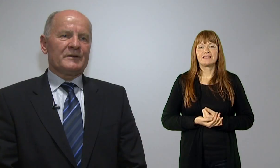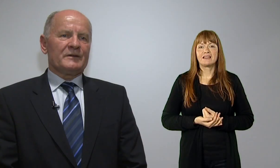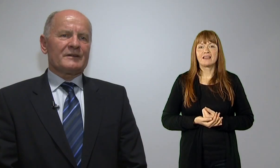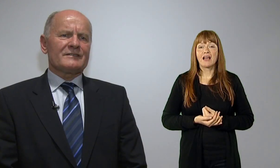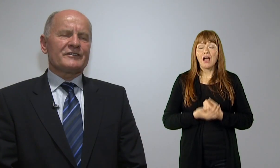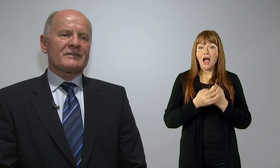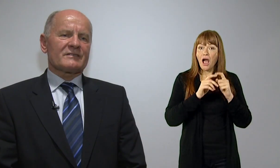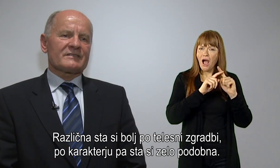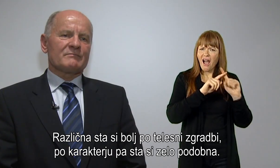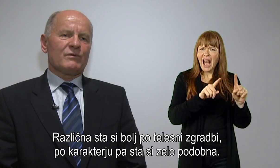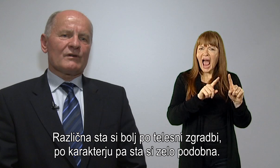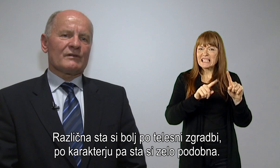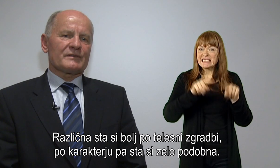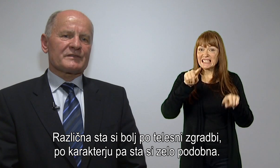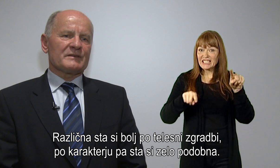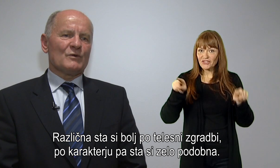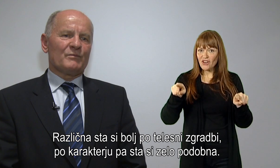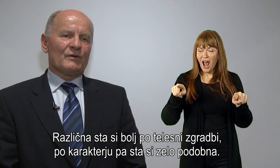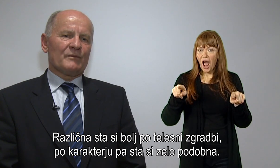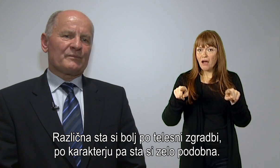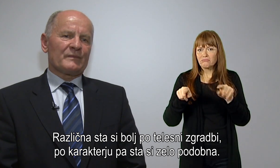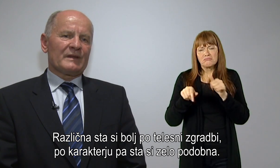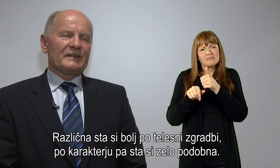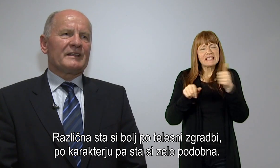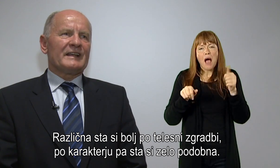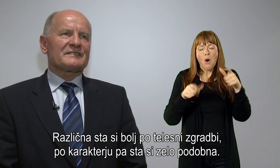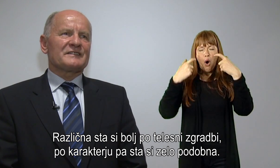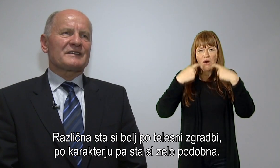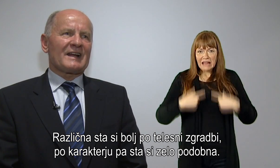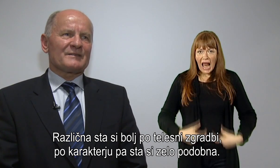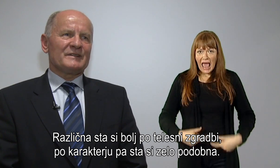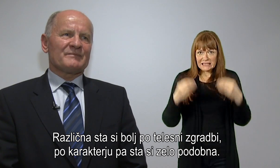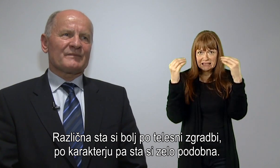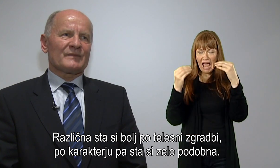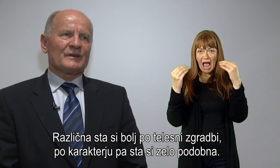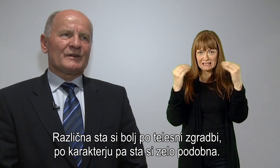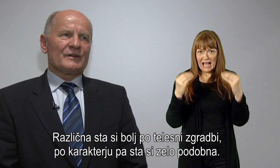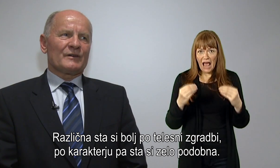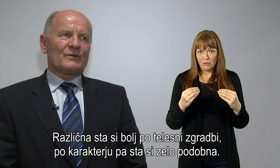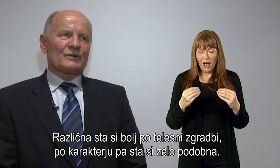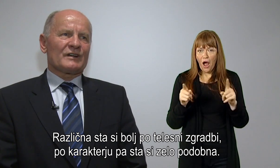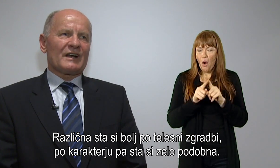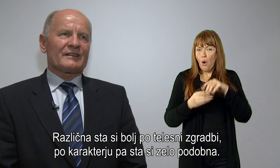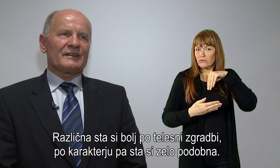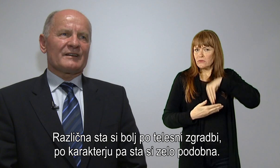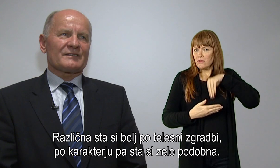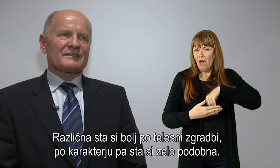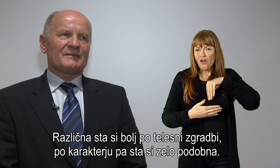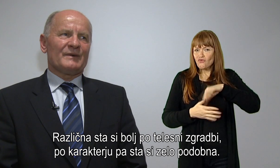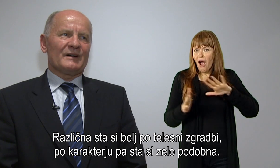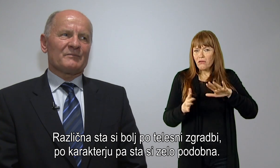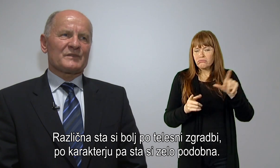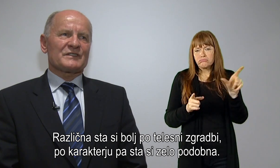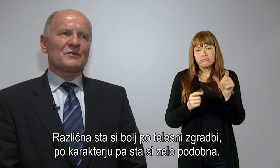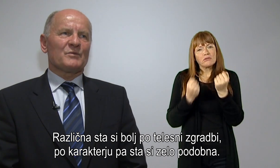imeti. Različna sta si bolj samo po telesni zgradbi, kot karakterja